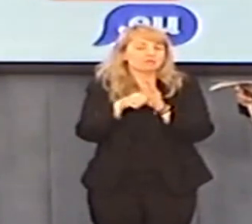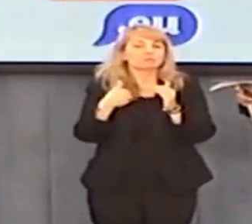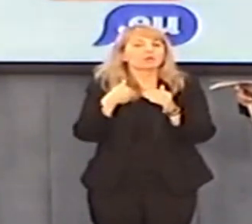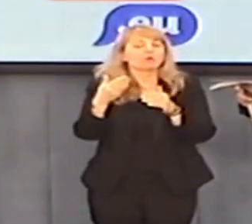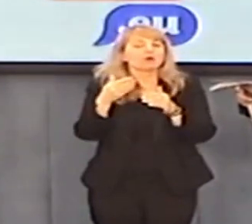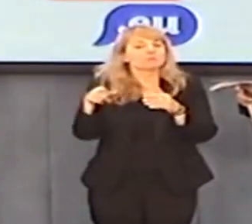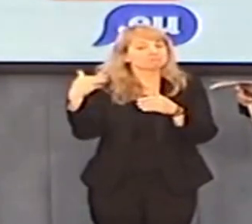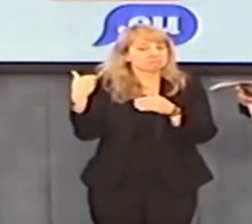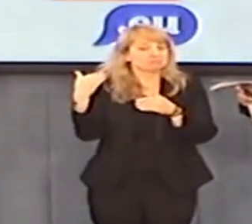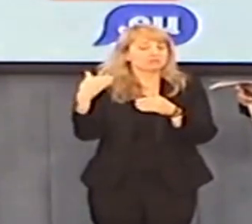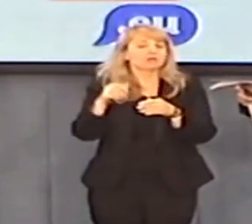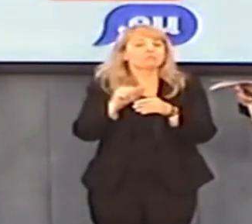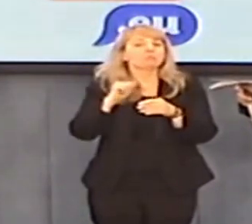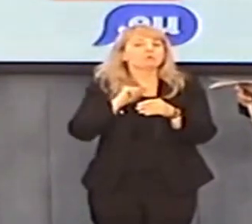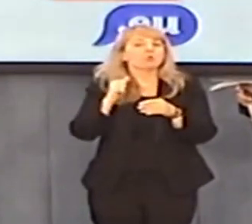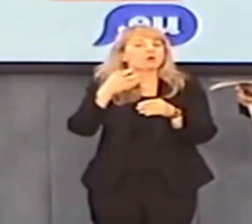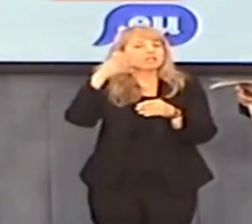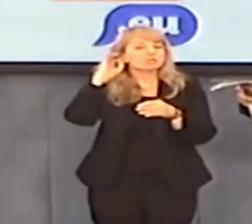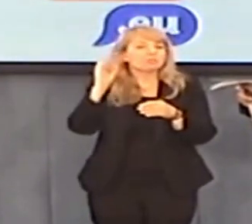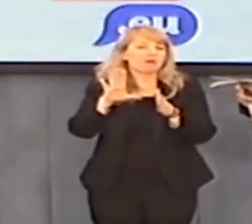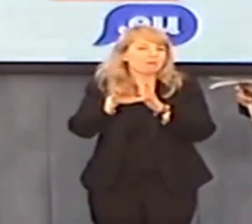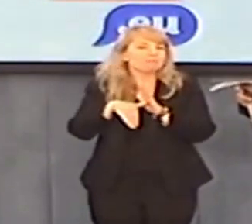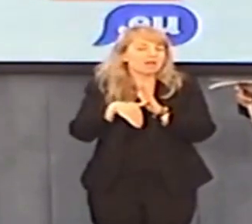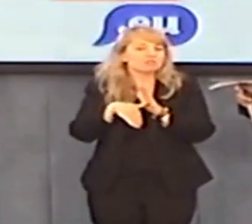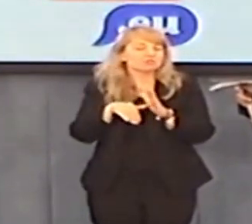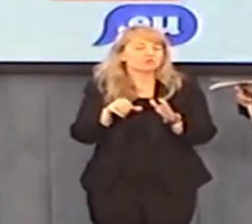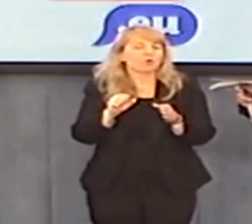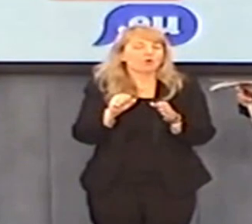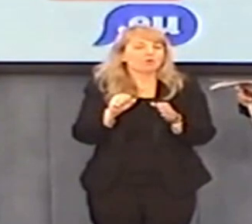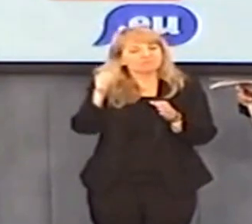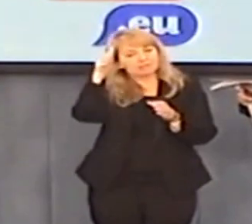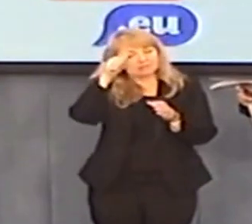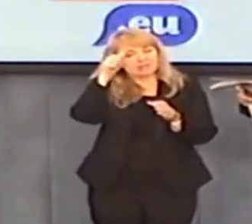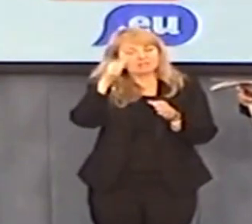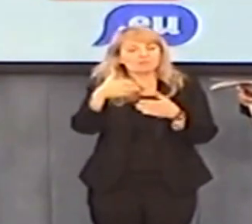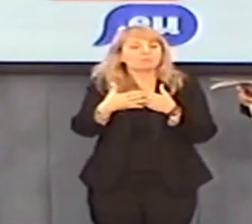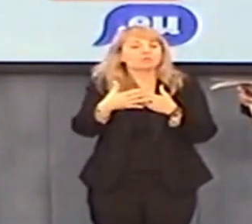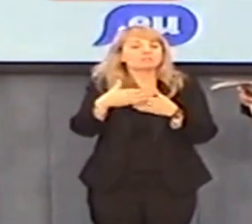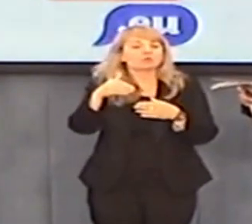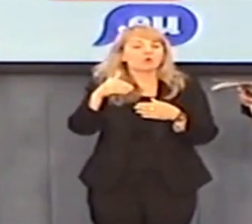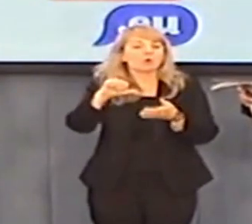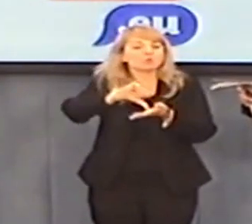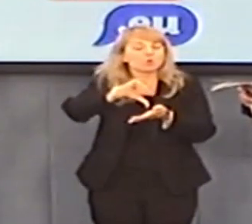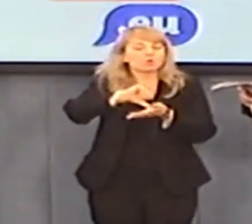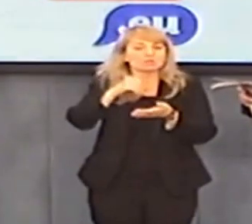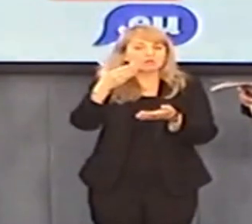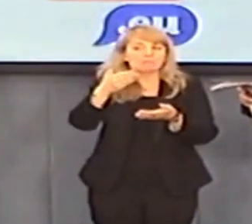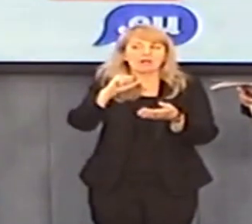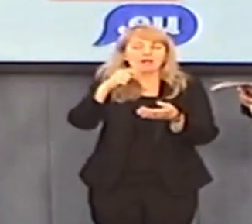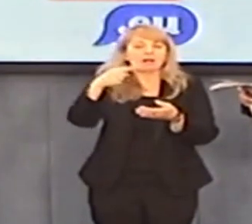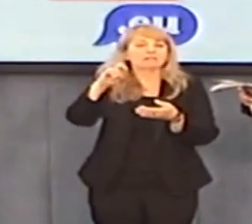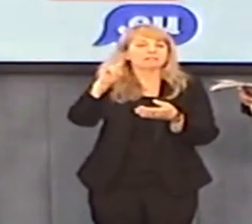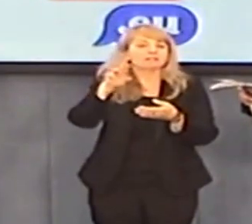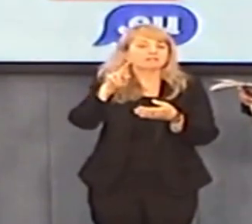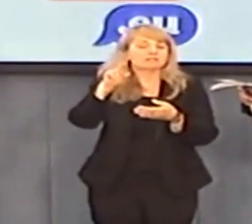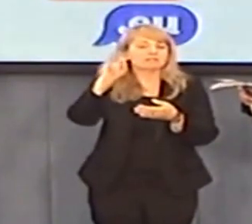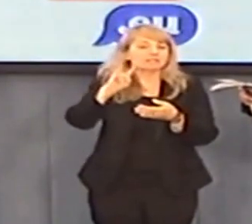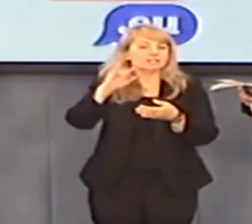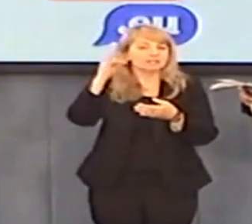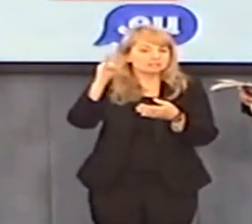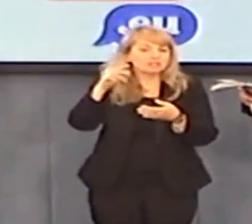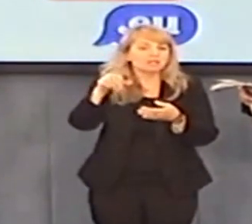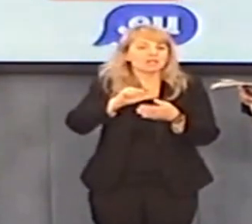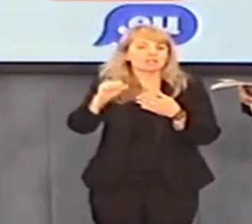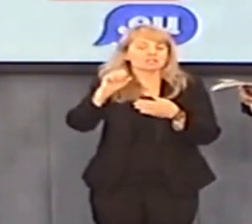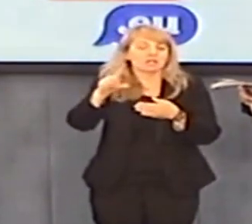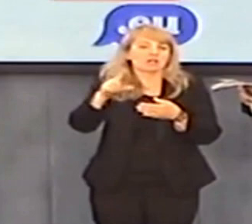Stacjonował do niedawna w Alcalá de Generas, przepraszam, pod Madrytem, skąd przeniesiono go na posadę wikariusza nowo